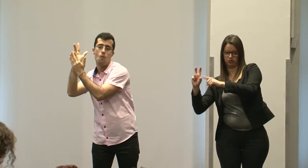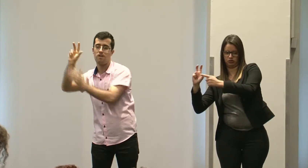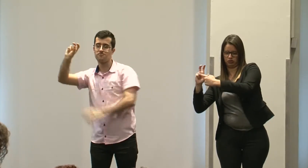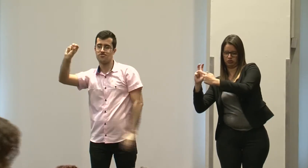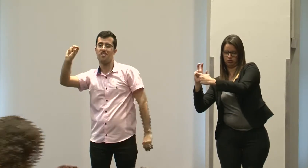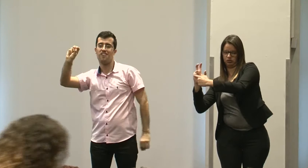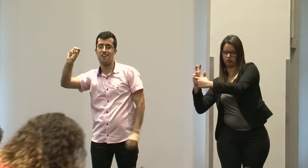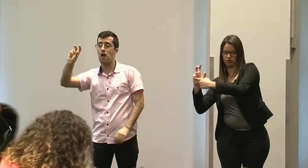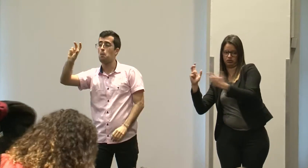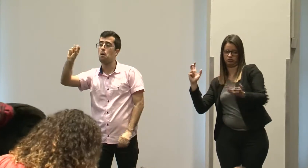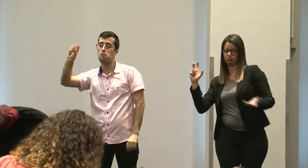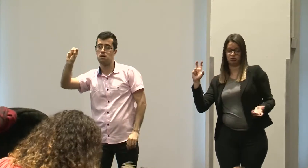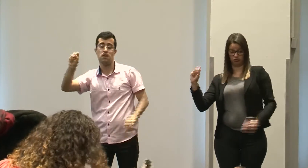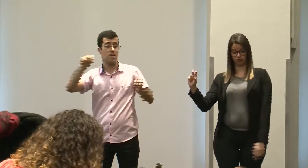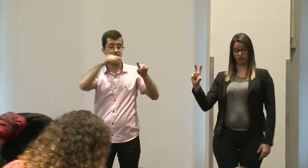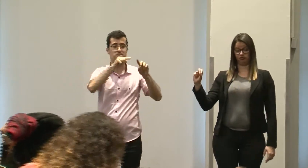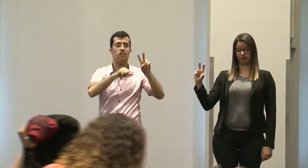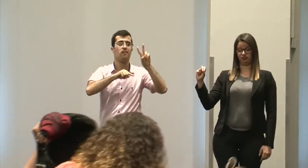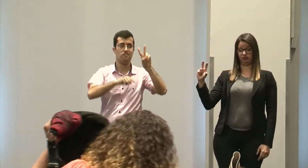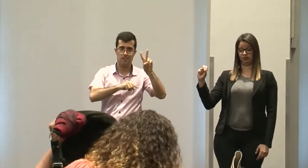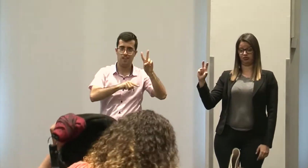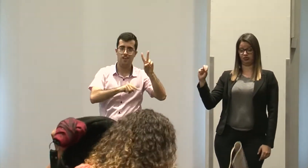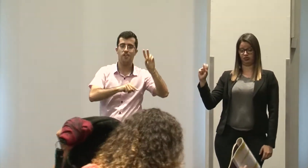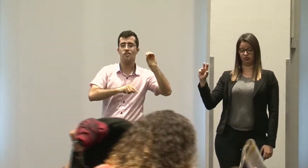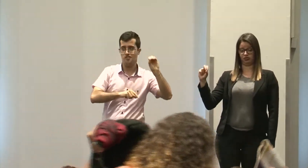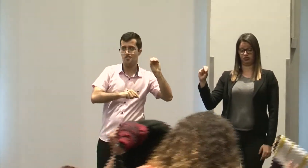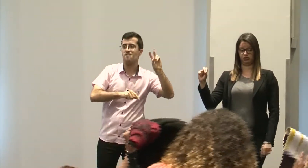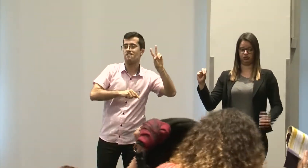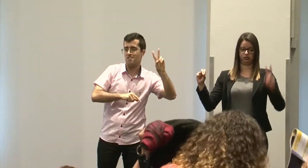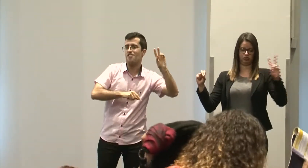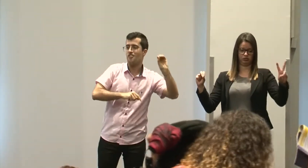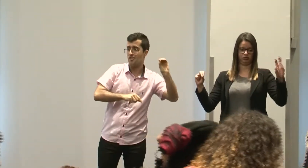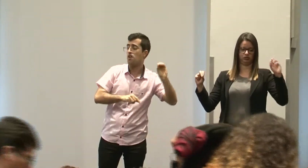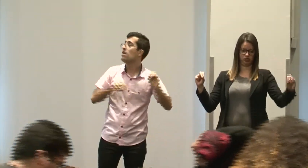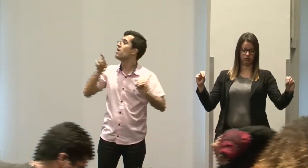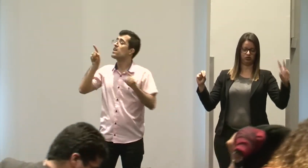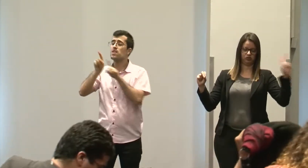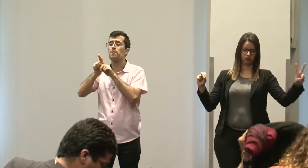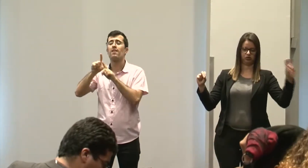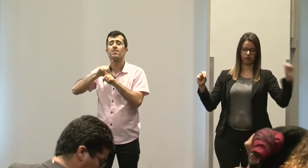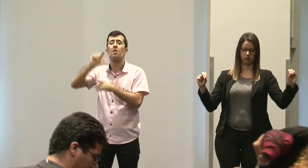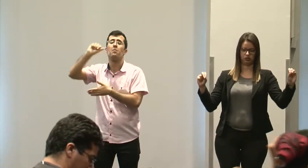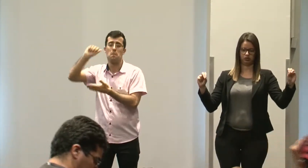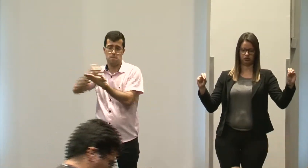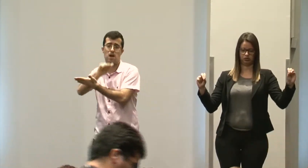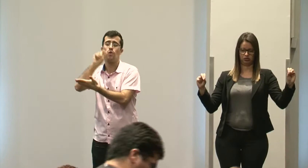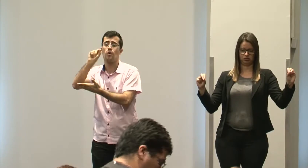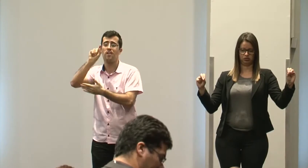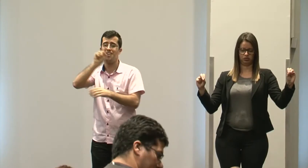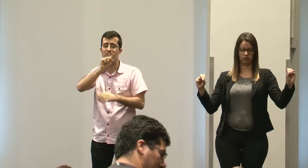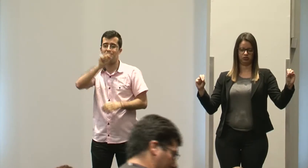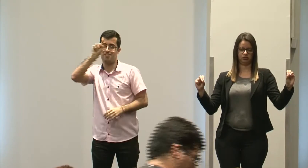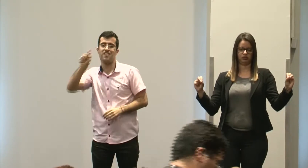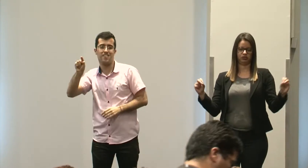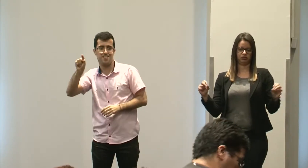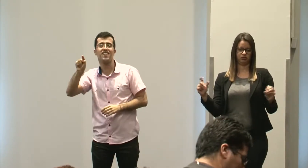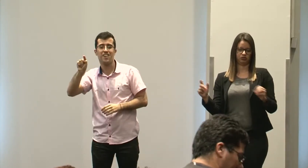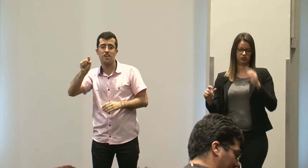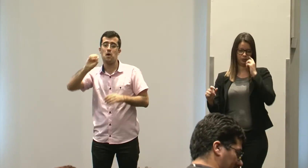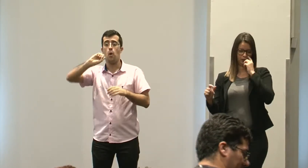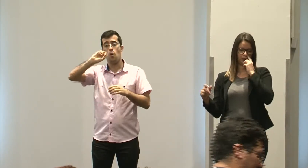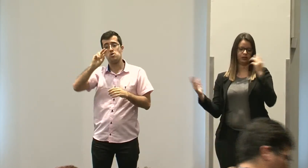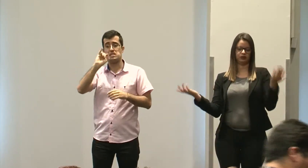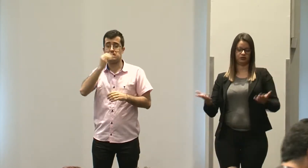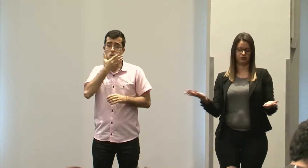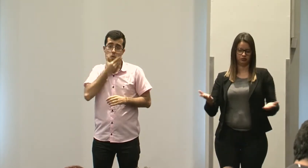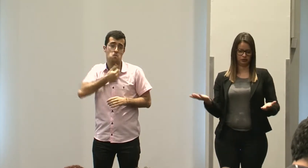Onde nós temos o uso apenas do polegar, indicador e dedo médio, ao invés de utilizarmos todos os outros dedos. Então,